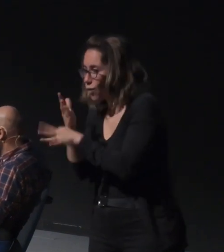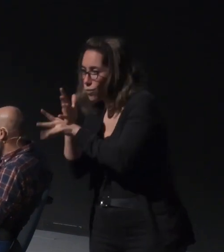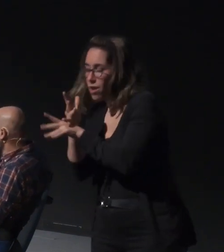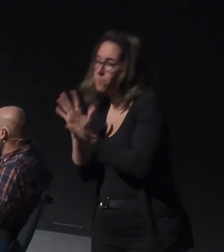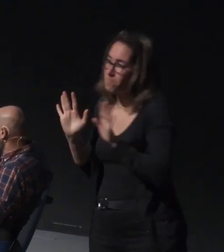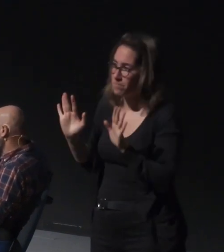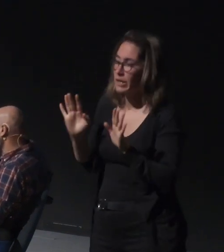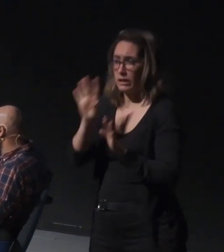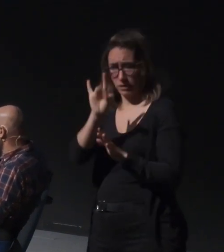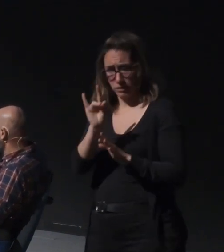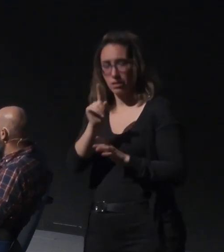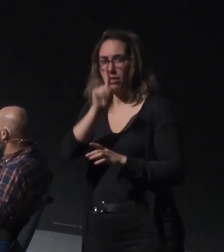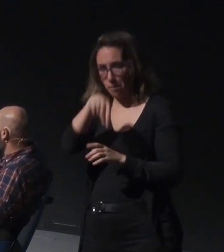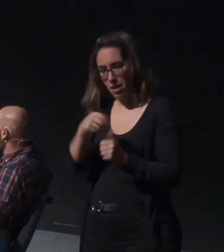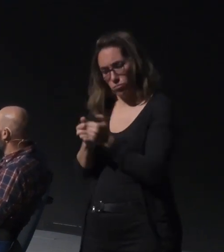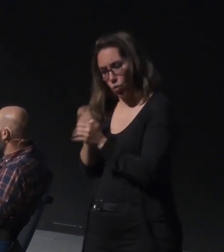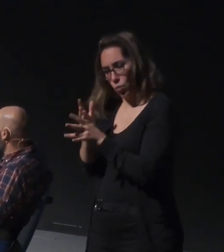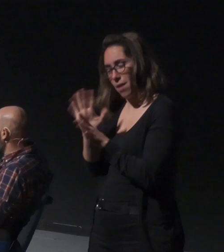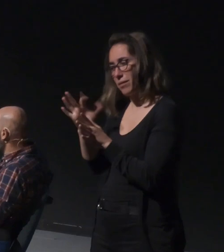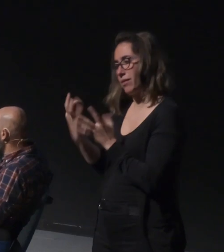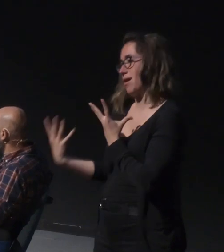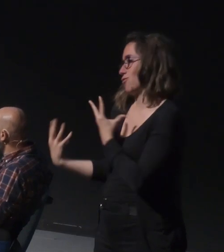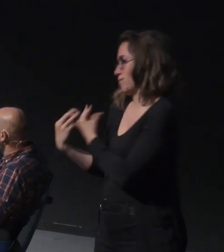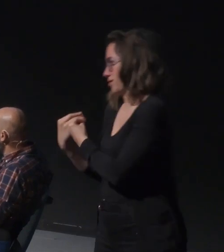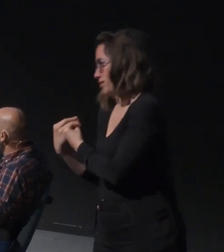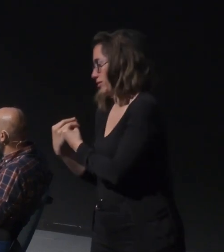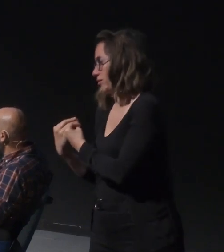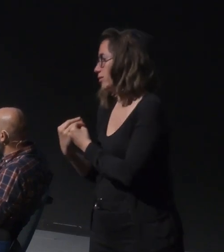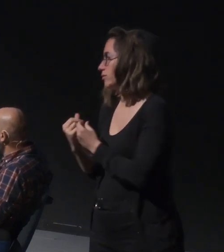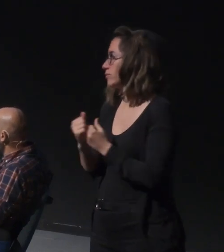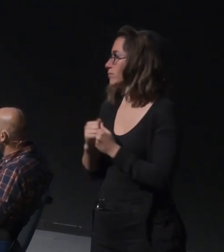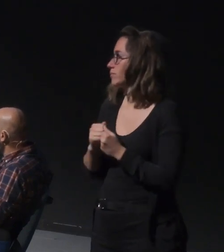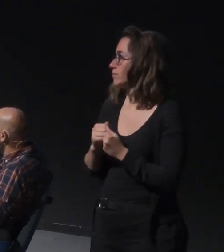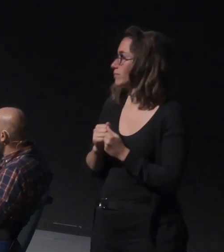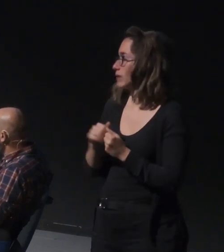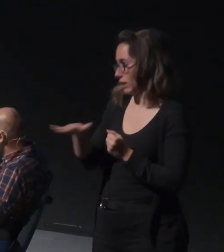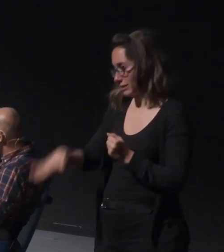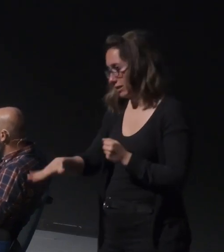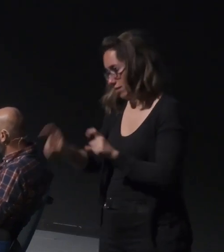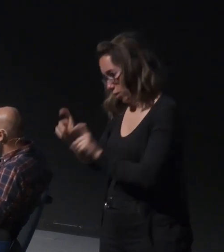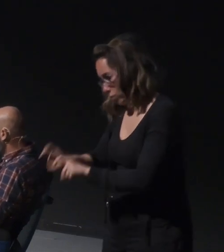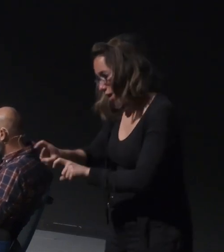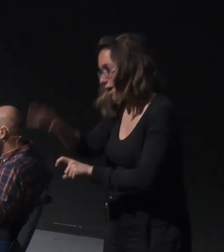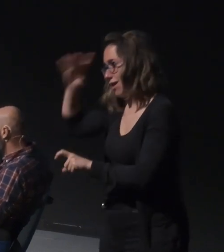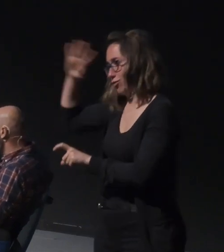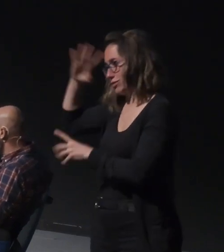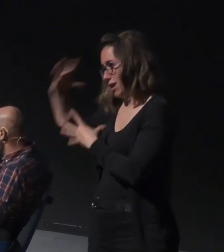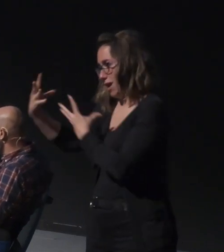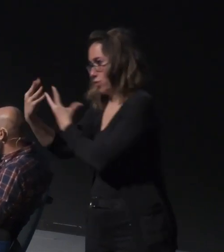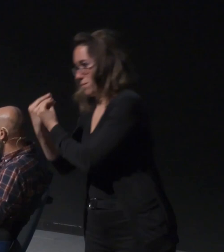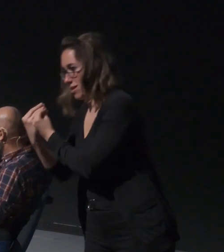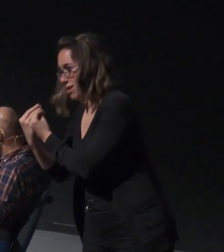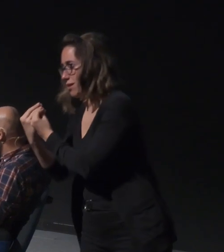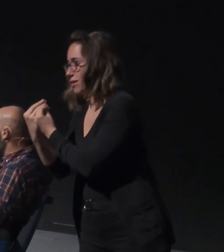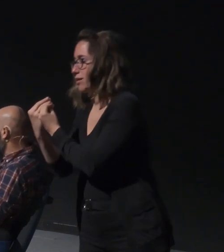hacerlo, ¿eh? Que sí. Pero acompañas. Eso. Así acompañas. Al chiqui se le educa, al adolescente se le acompaña, al adulto, o sea, se